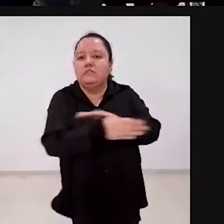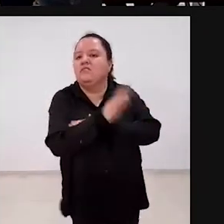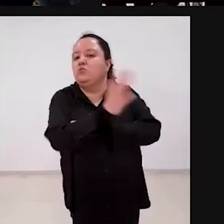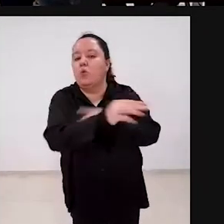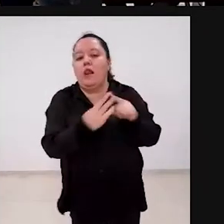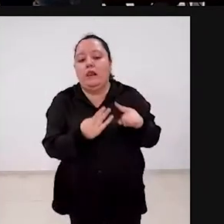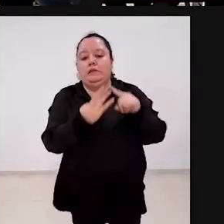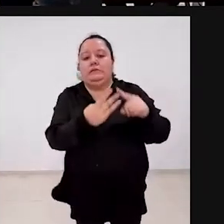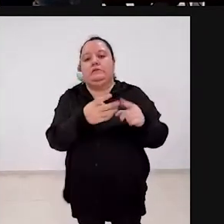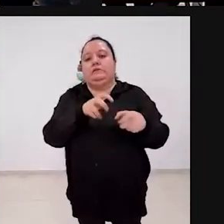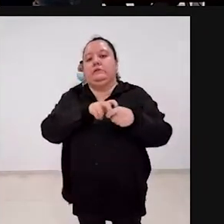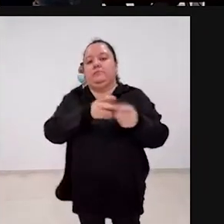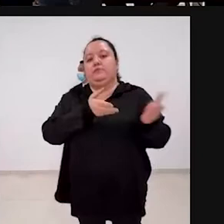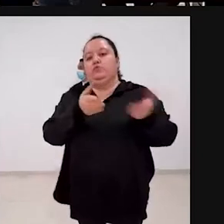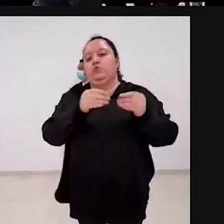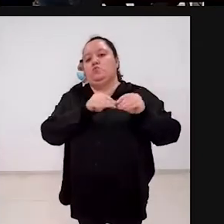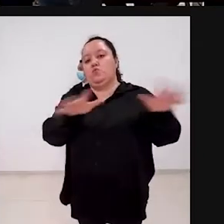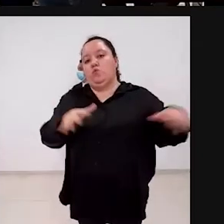1